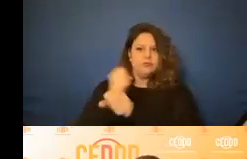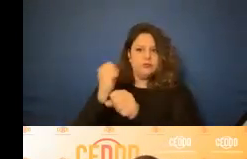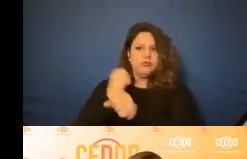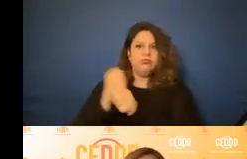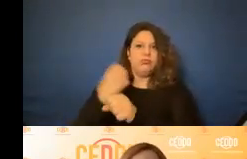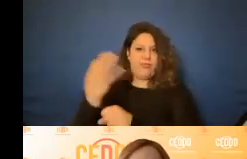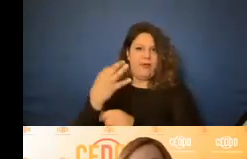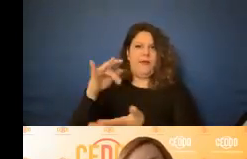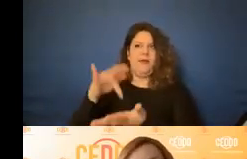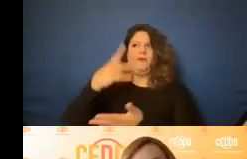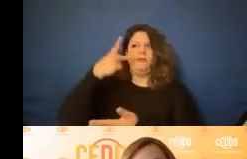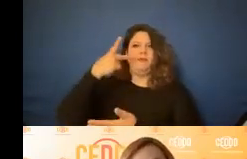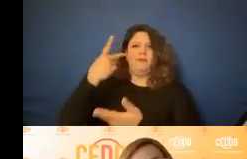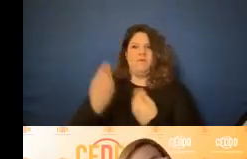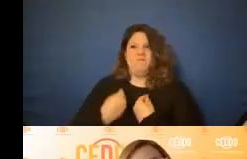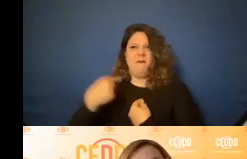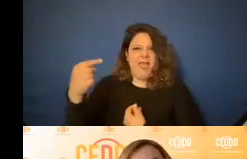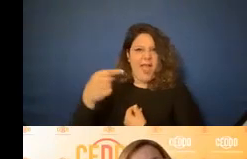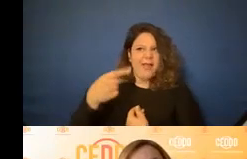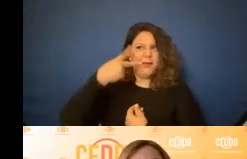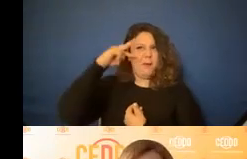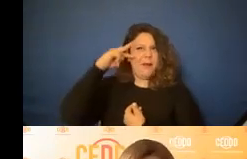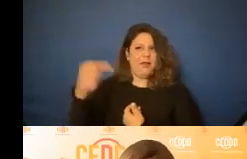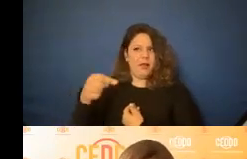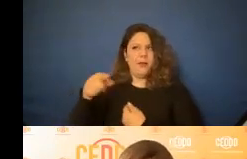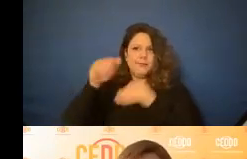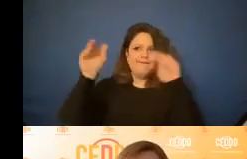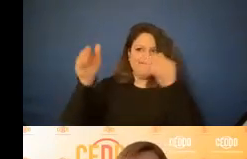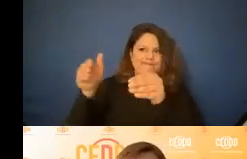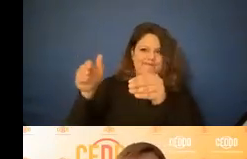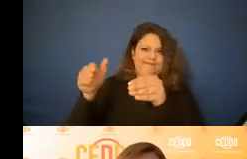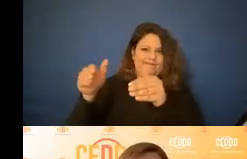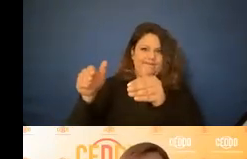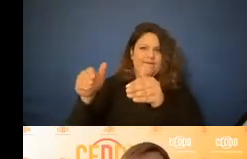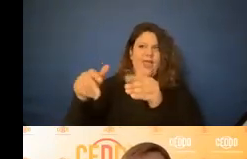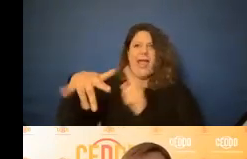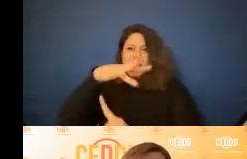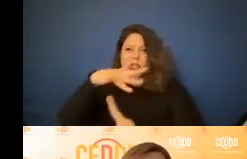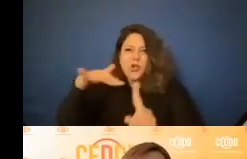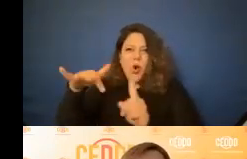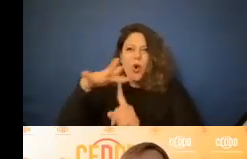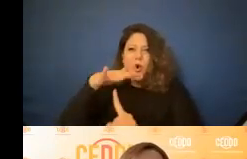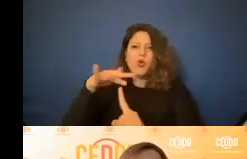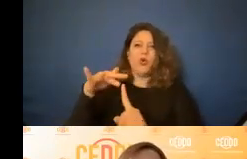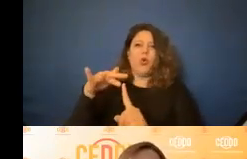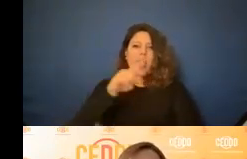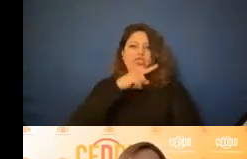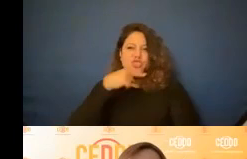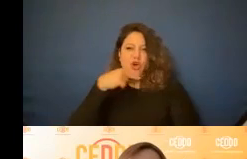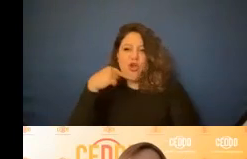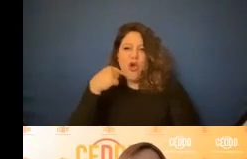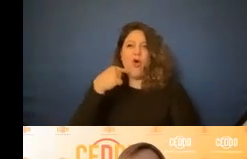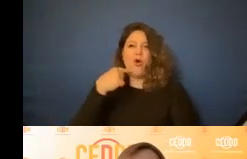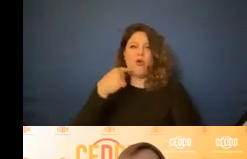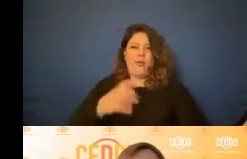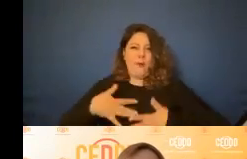experiencias negativas, hay que trabajar con todo, con el entorno, con la esencia del dolor, con la expresión emocional. Hay